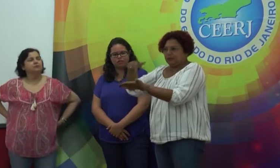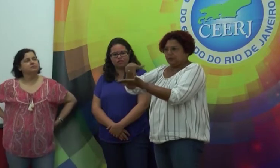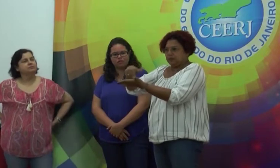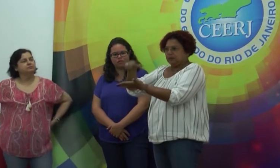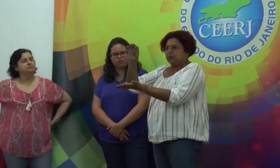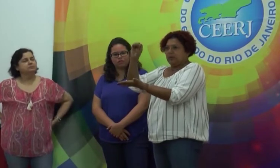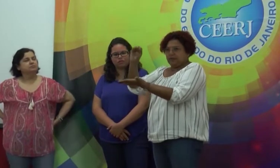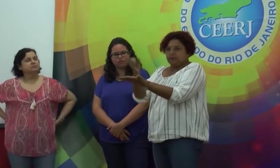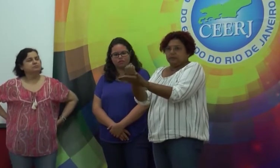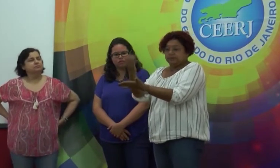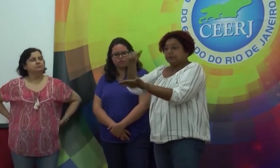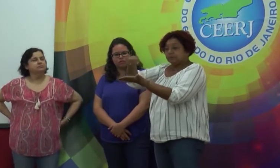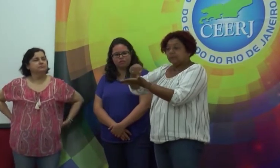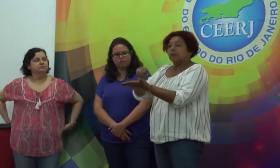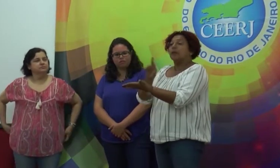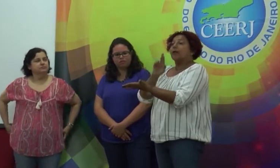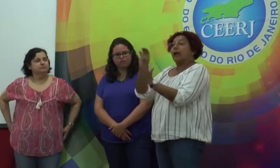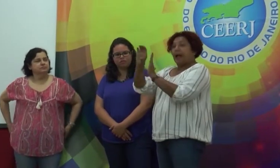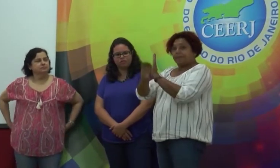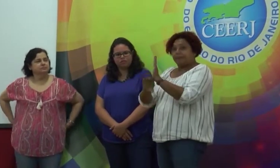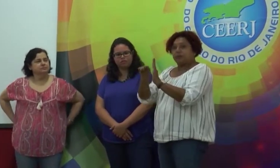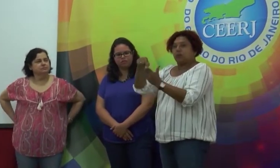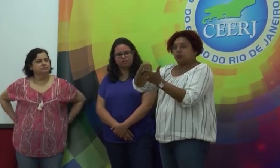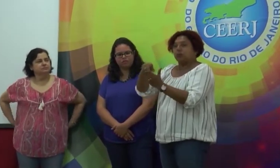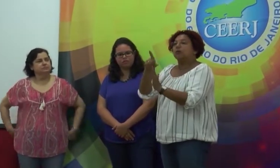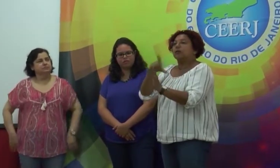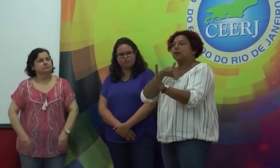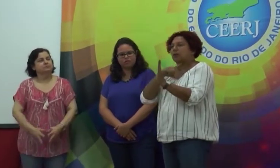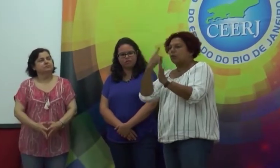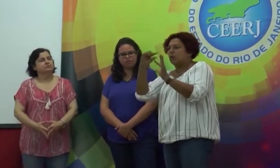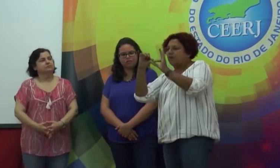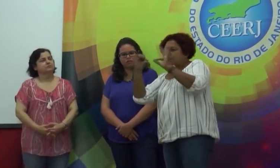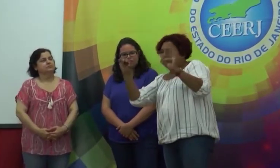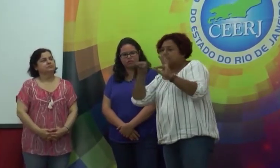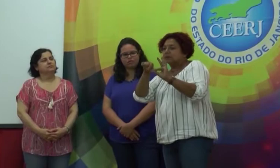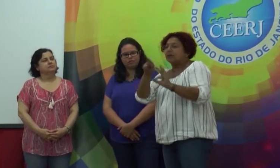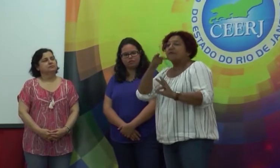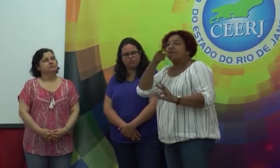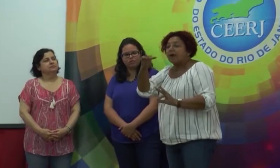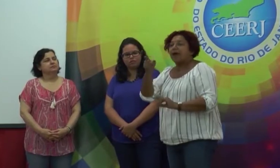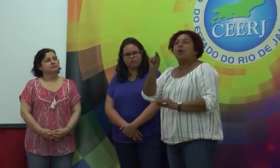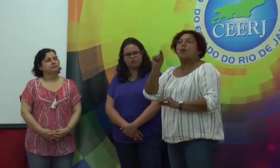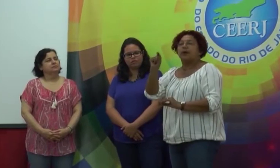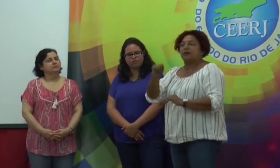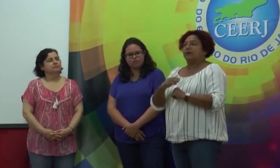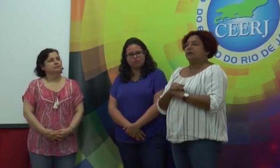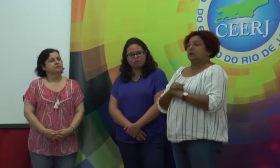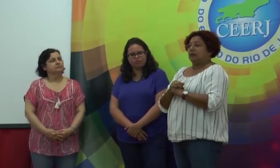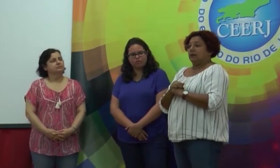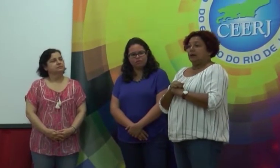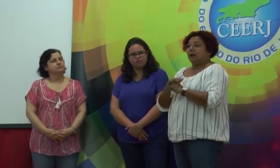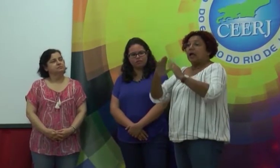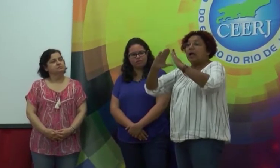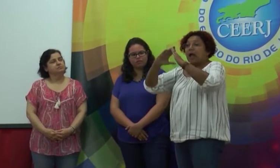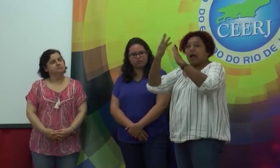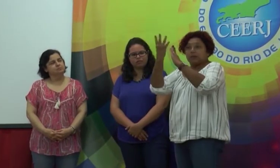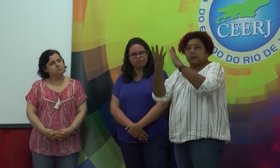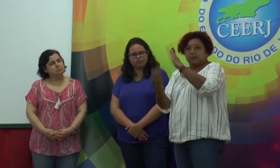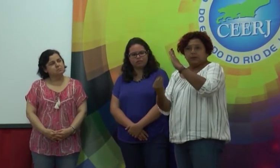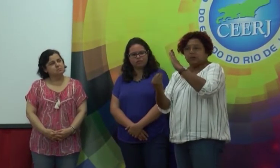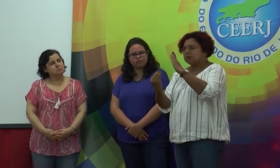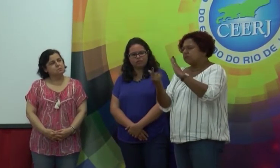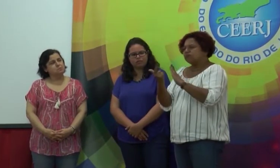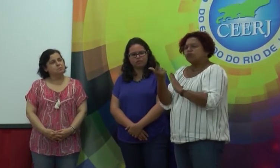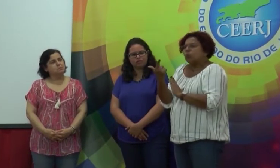O Evangelho segundo o Espiritismo, no capítulo, tem um capítulo que